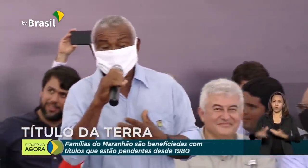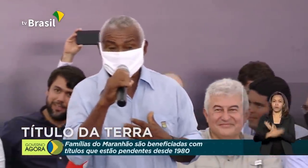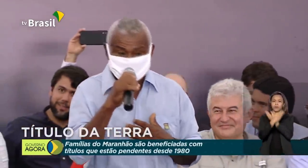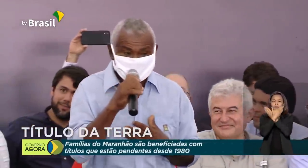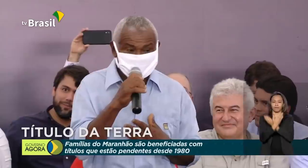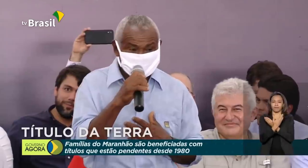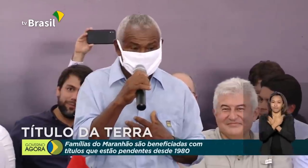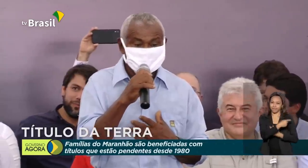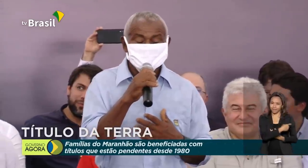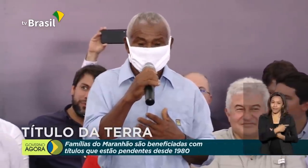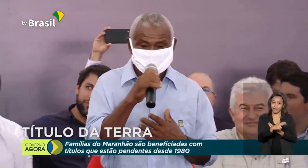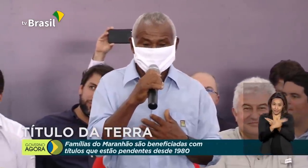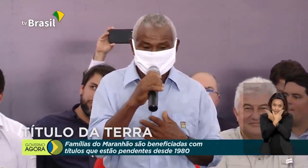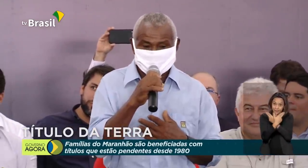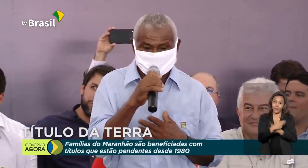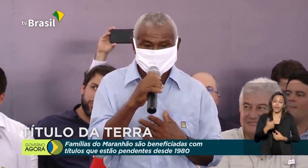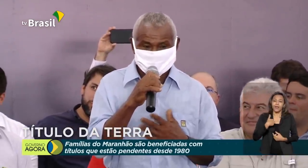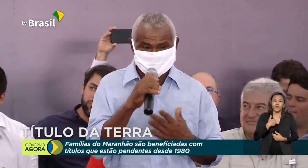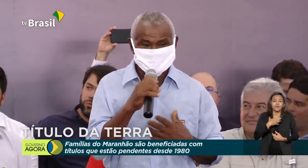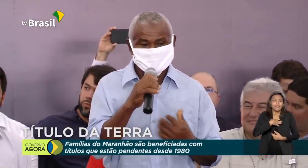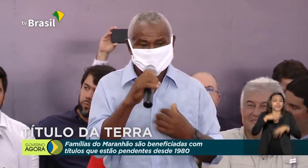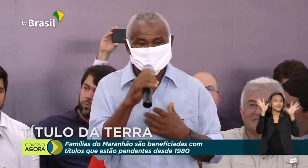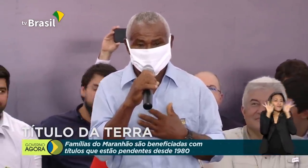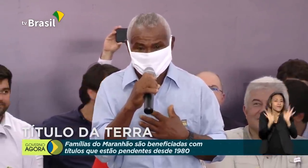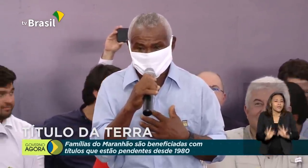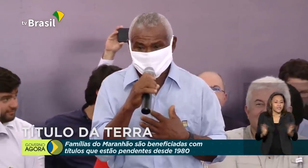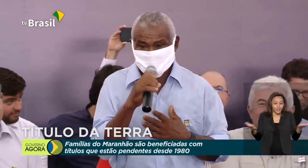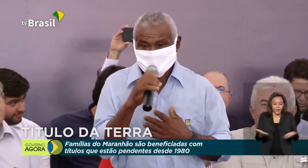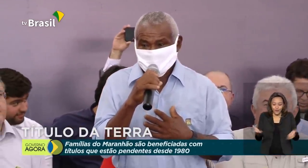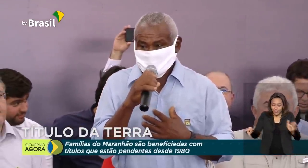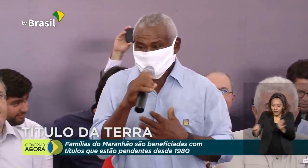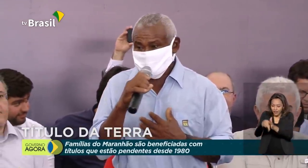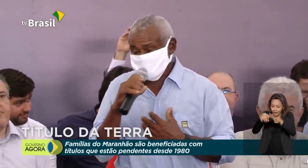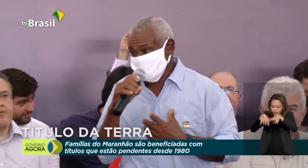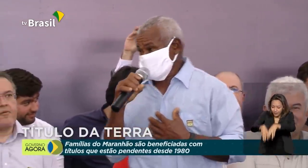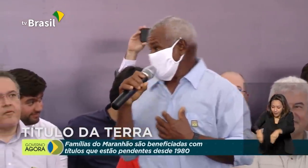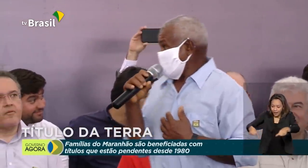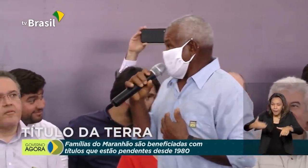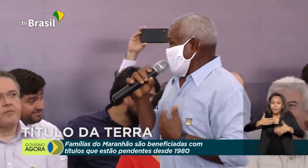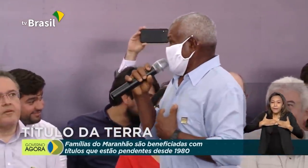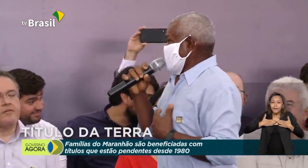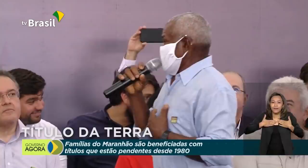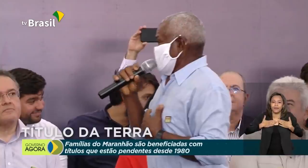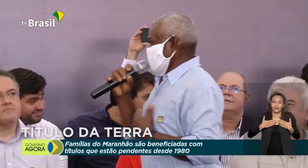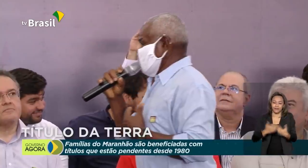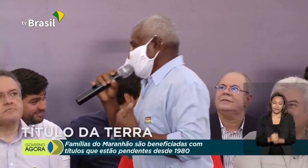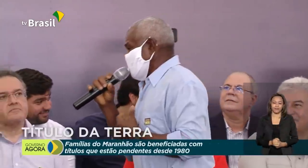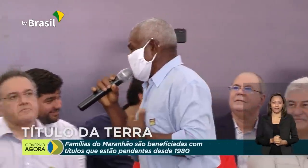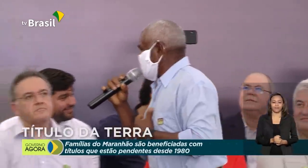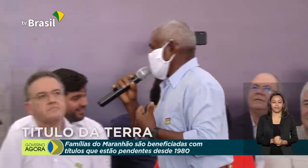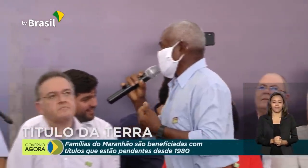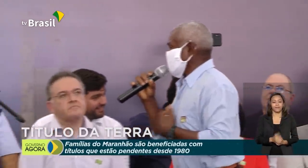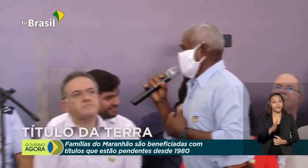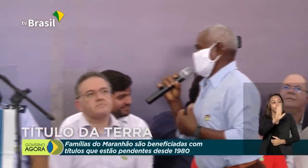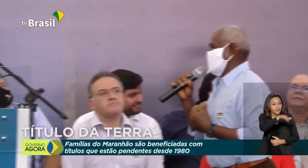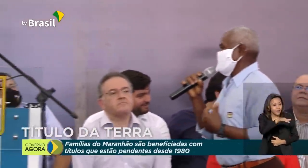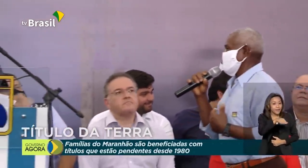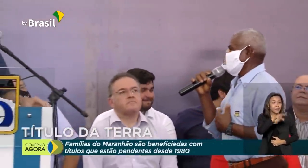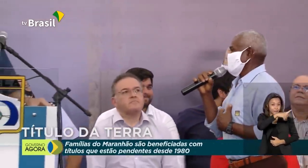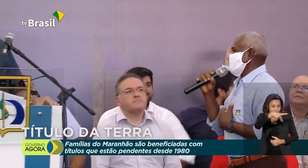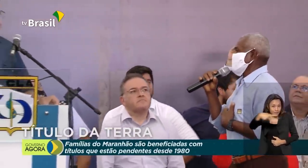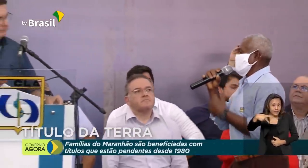demais, sou feliz, muito feliz que hoje a propriedade é minha. Senhor presidente, eu quero que você não